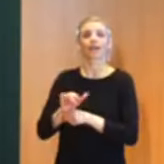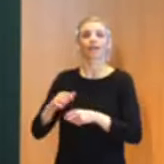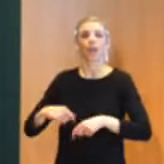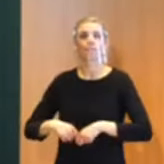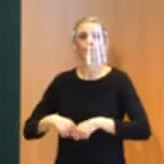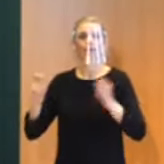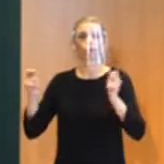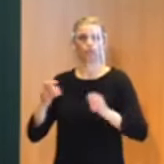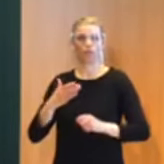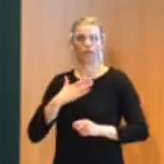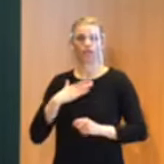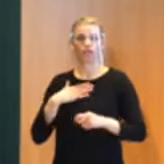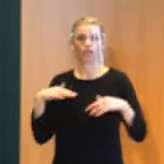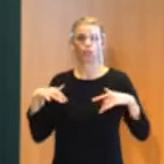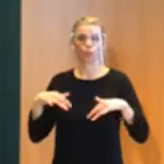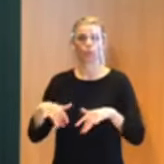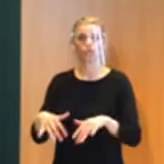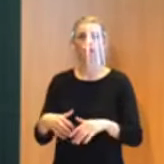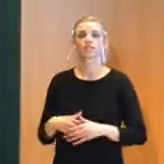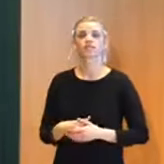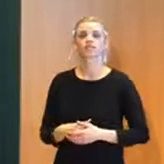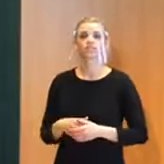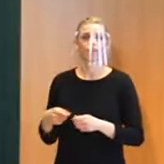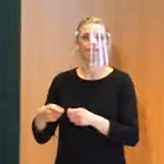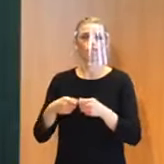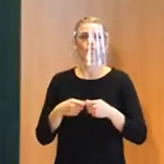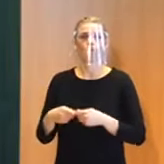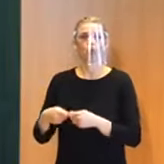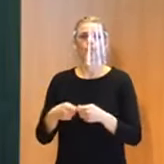prerušujeme našu účasť